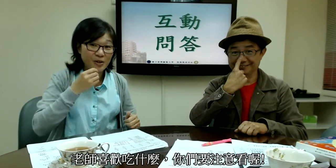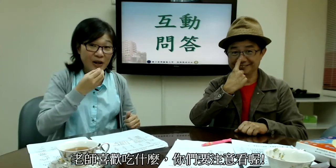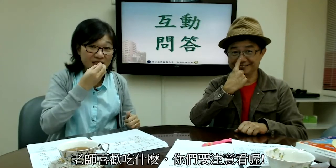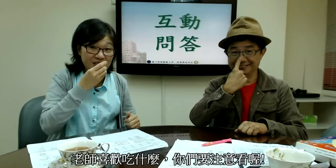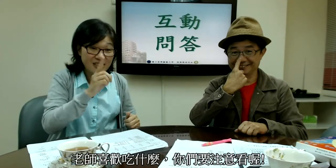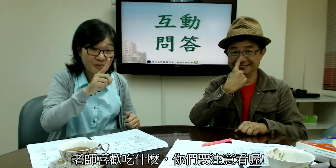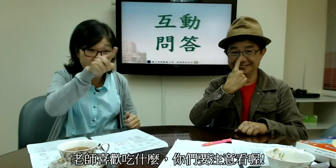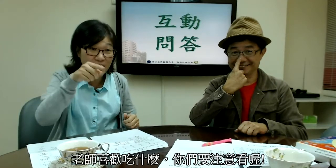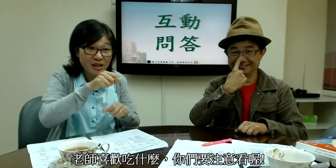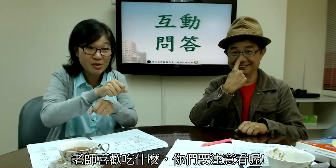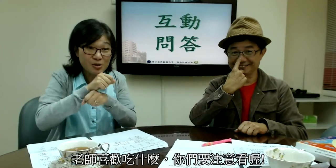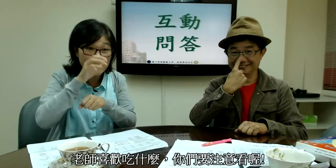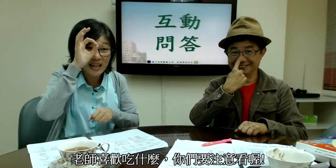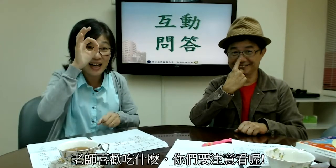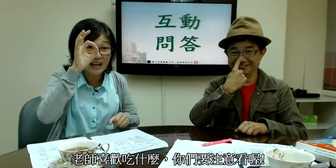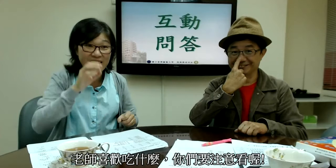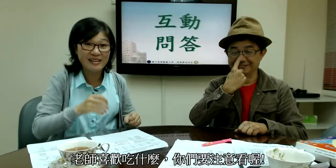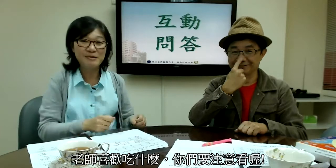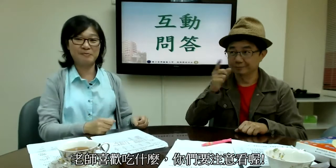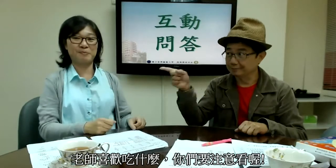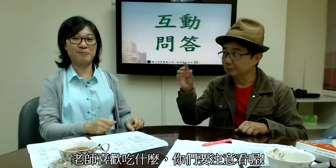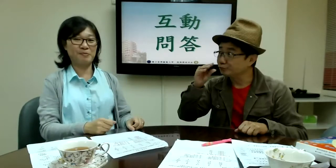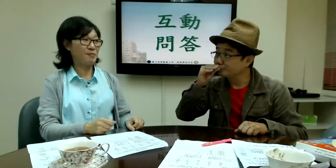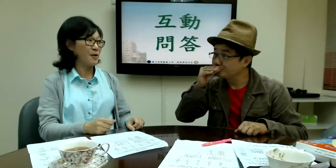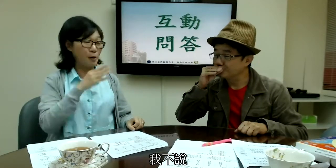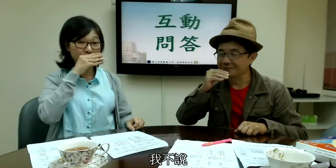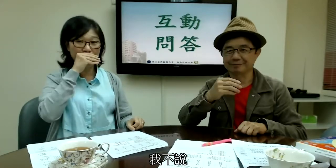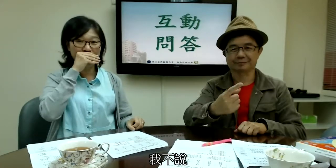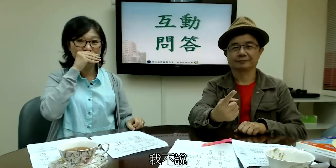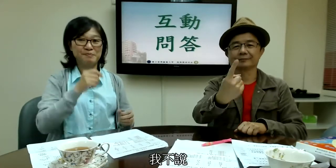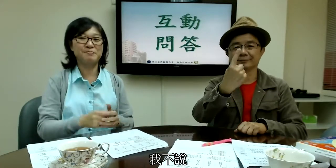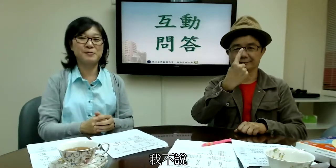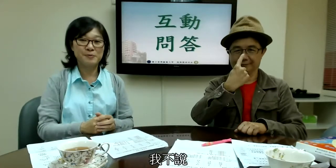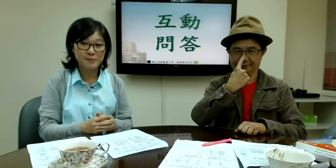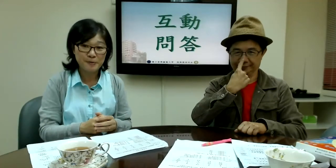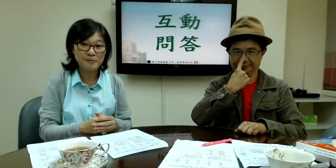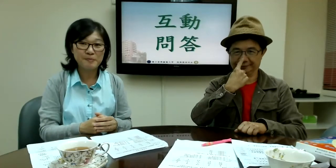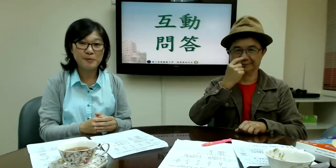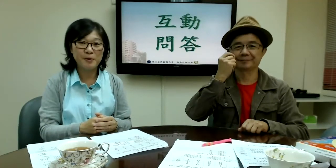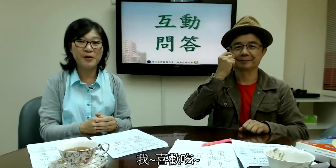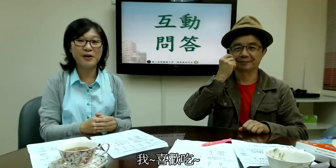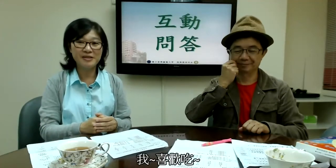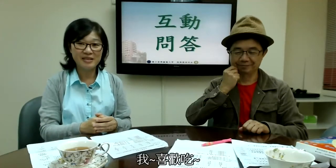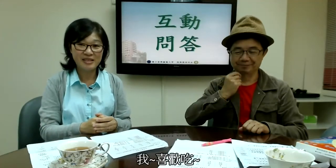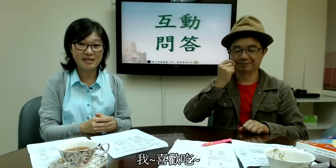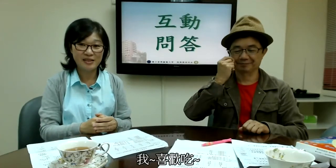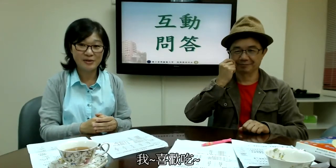欢吃什么？你们要注意看哦。我不说， 我喜